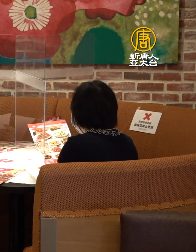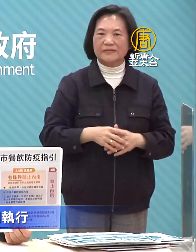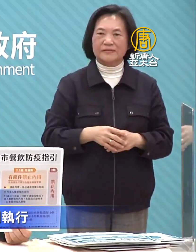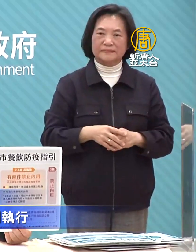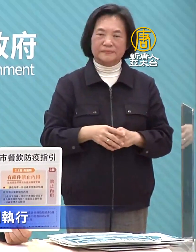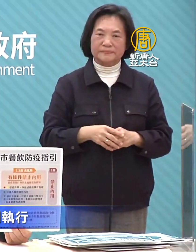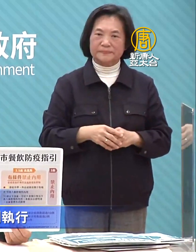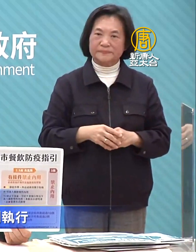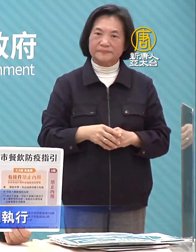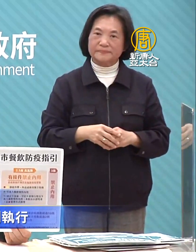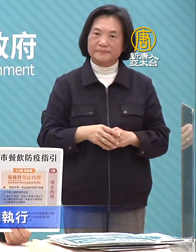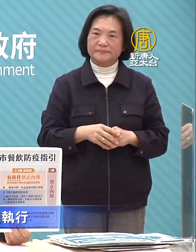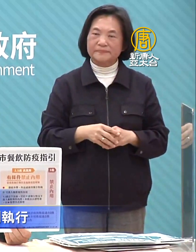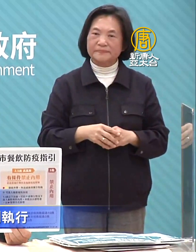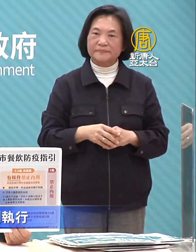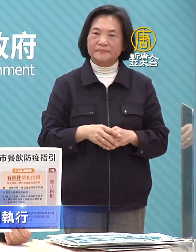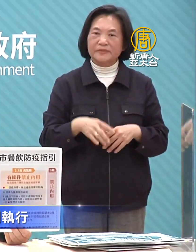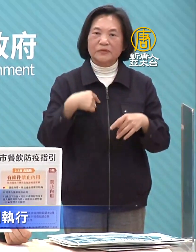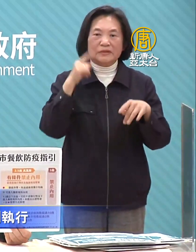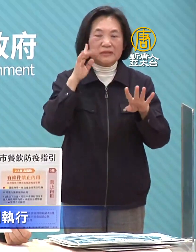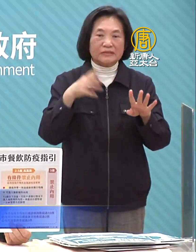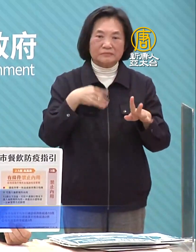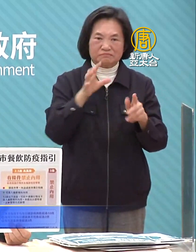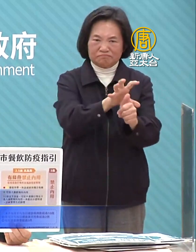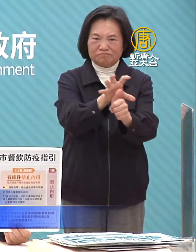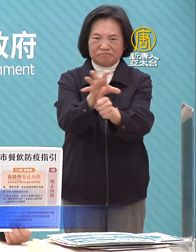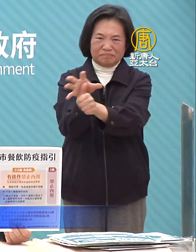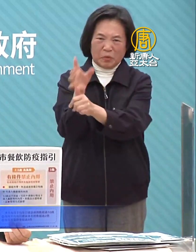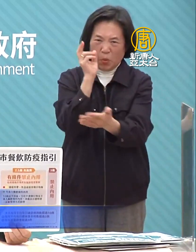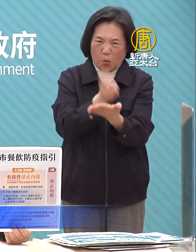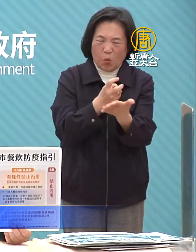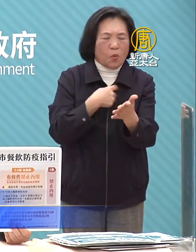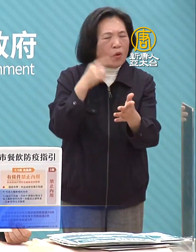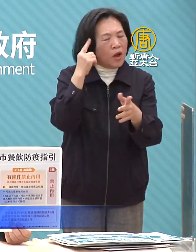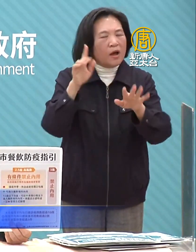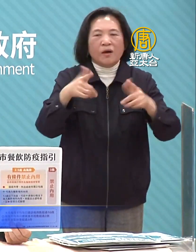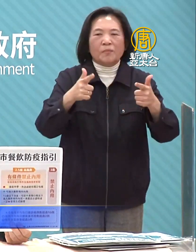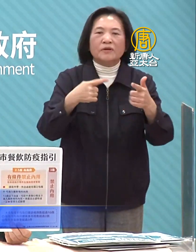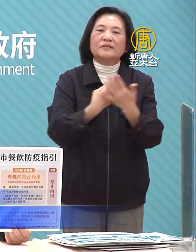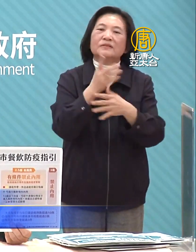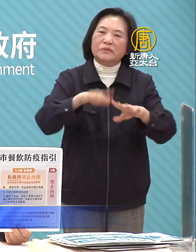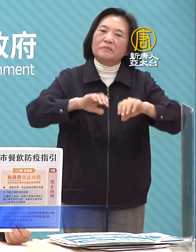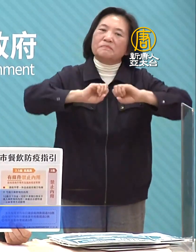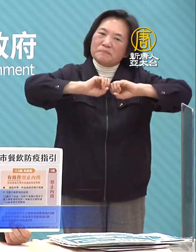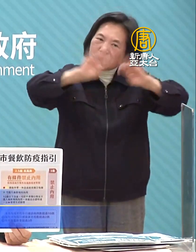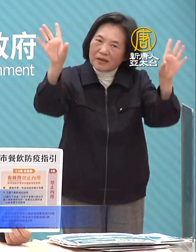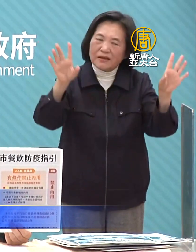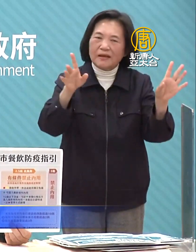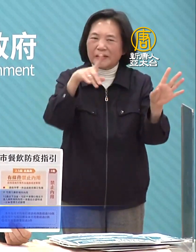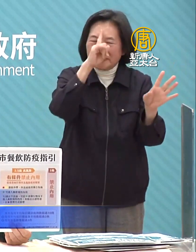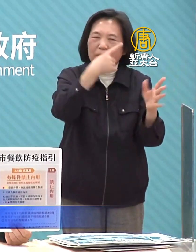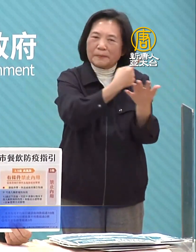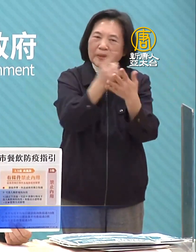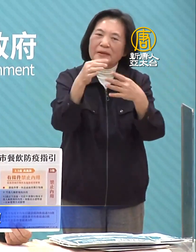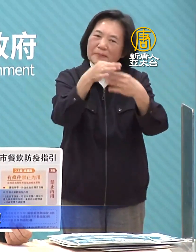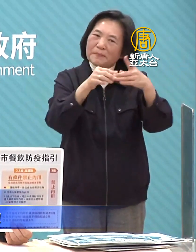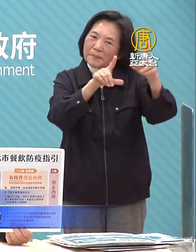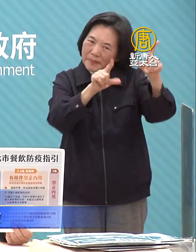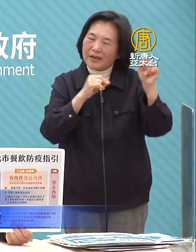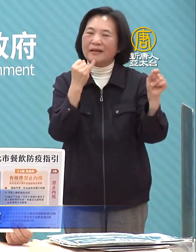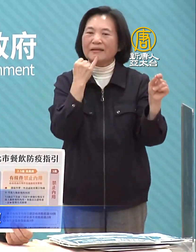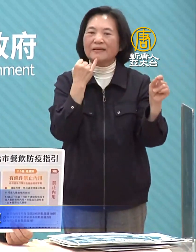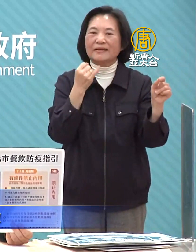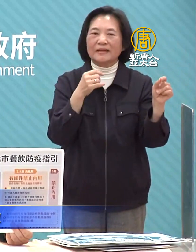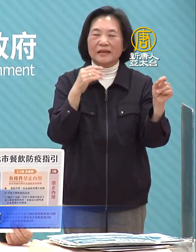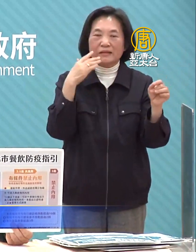行。 这也不是说我们要去强制执行的，只是说一个呼吁，请大家配合。我看看我们，当然如